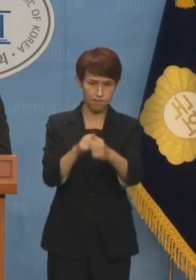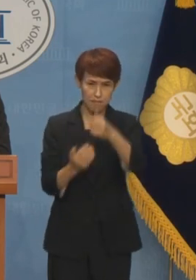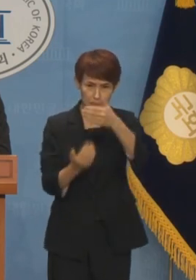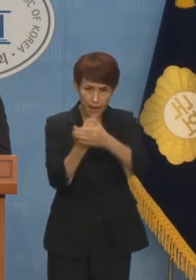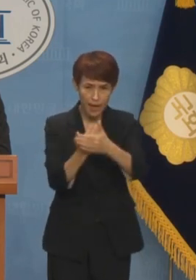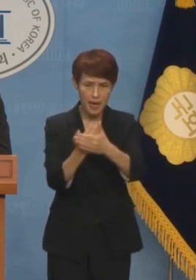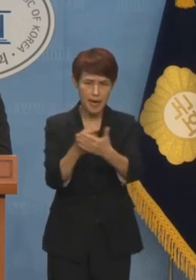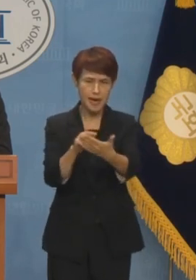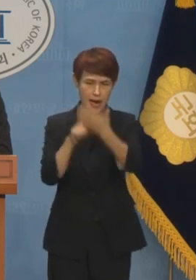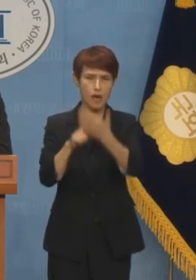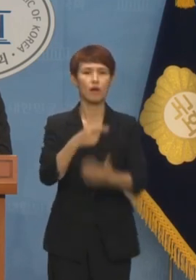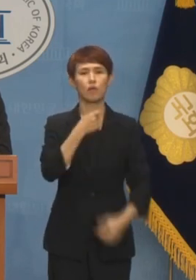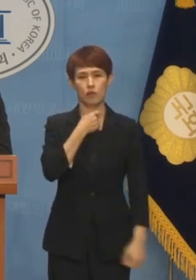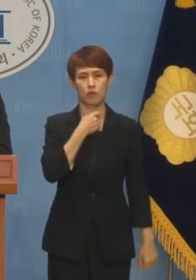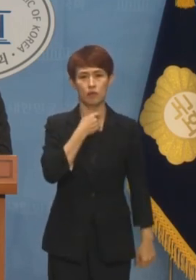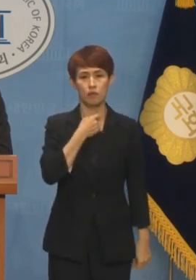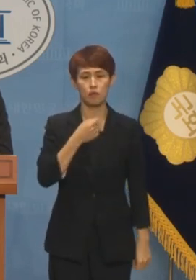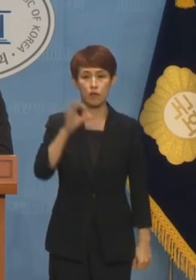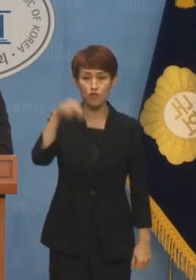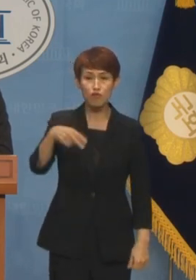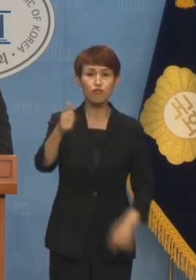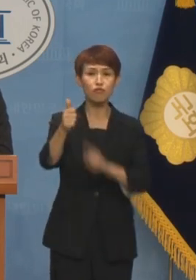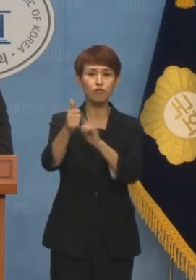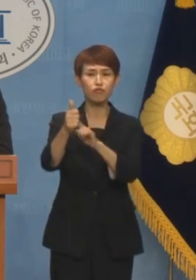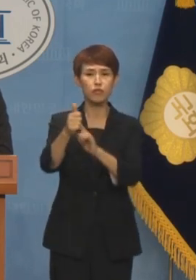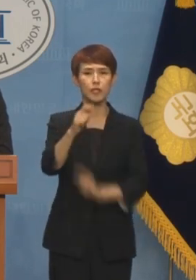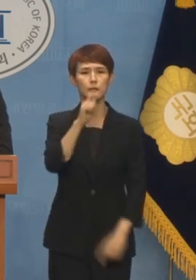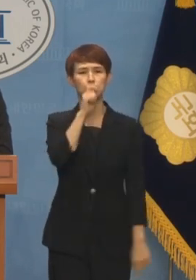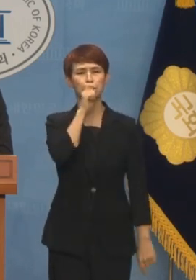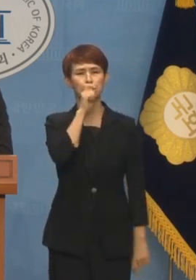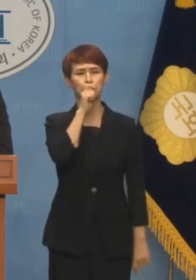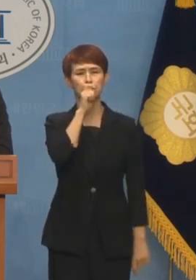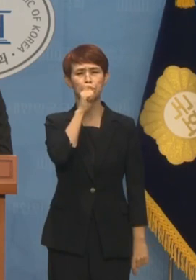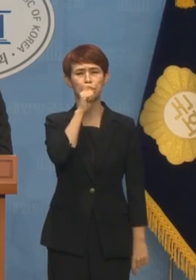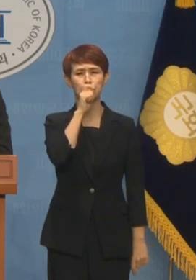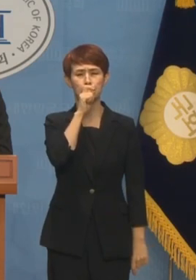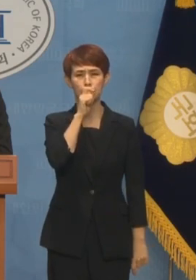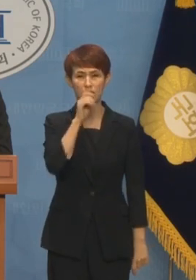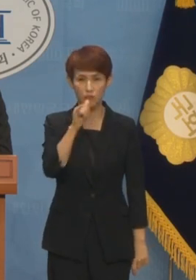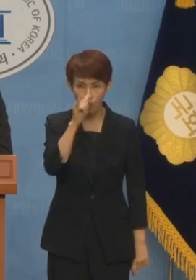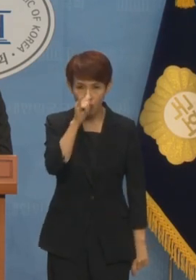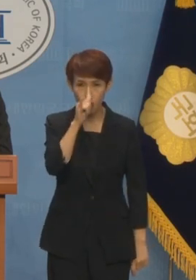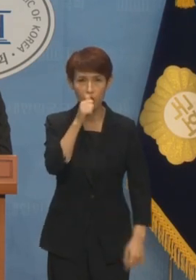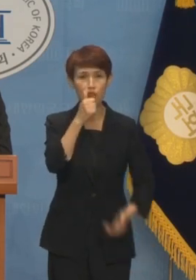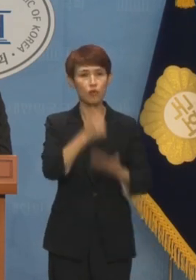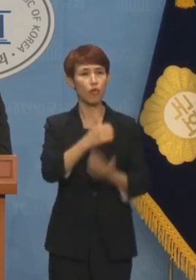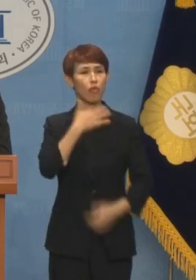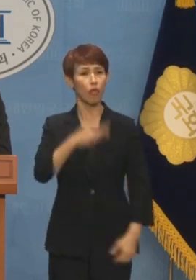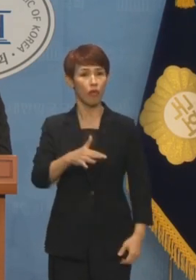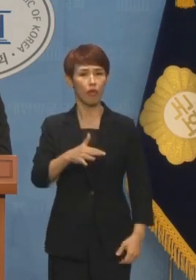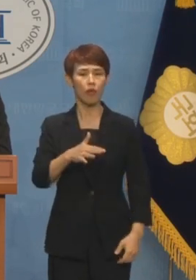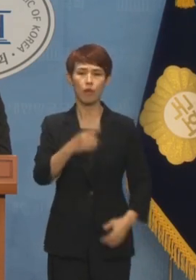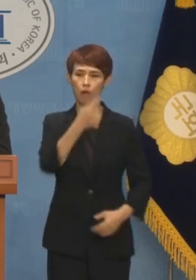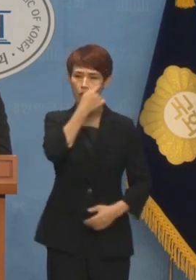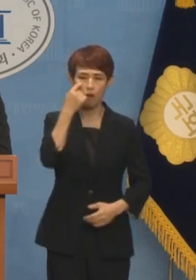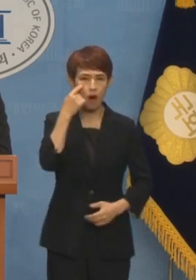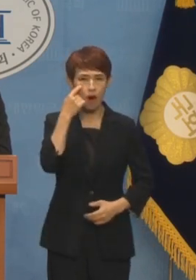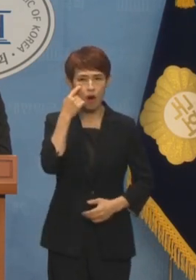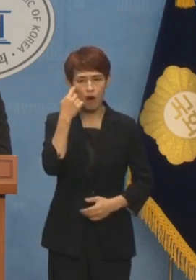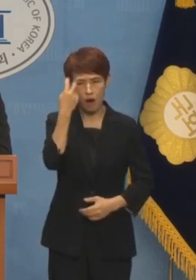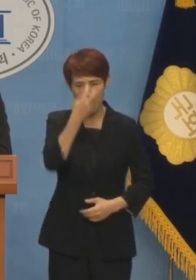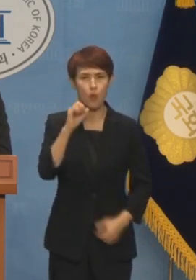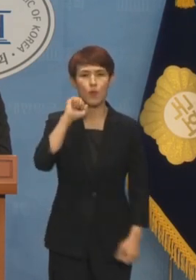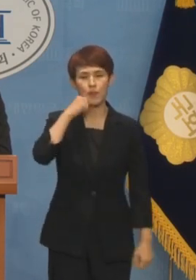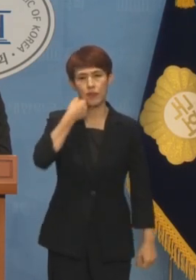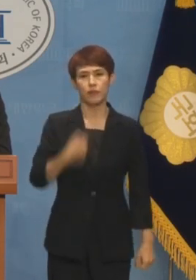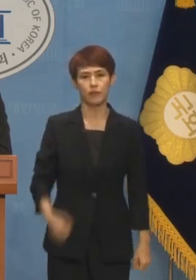드러나길 바라지만 유 관리관이 묵비권을 행사하거나 혐의를 부정하면 이를 입증하긴 쉽지 않을